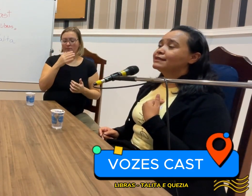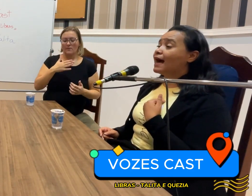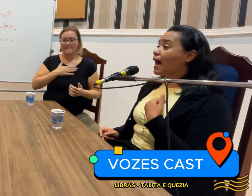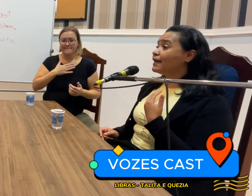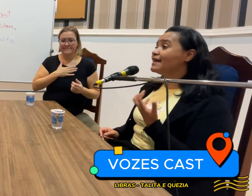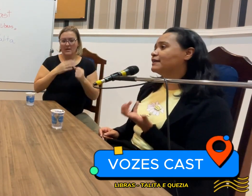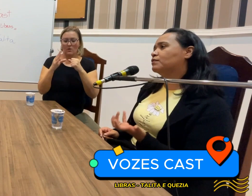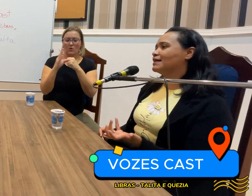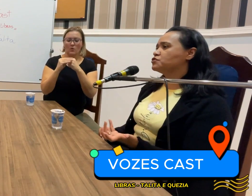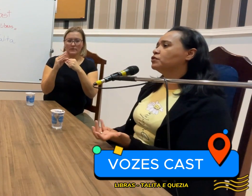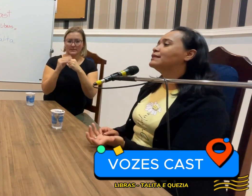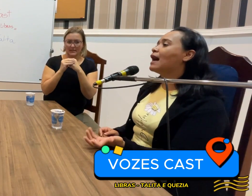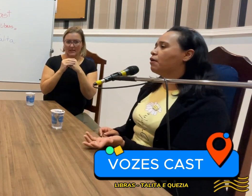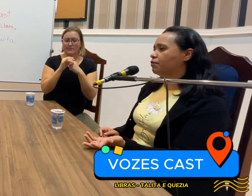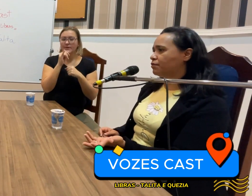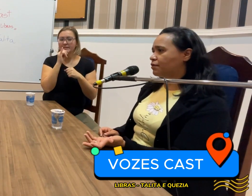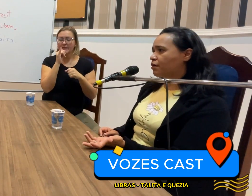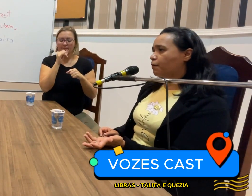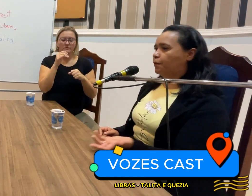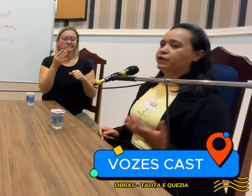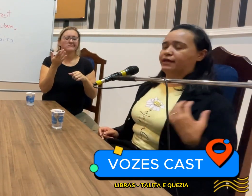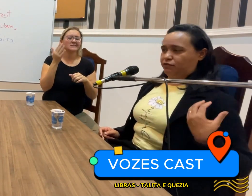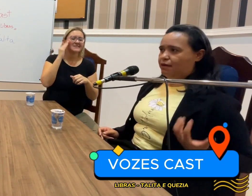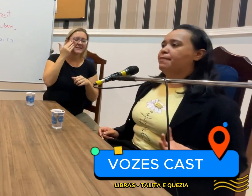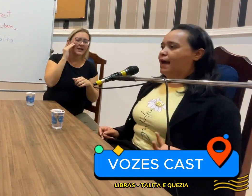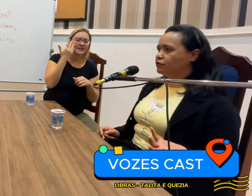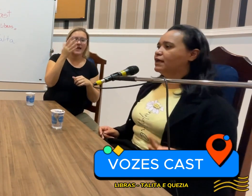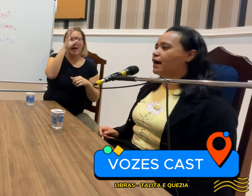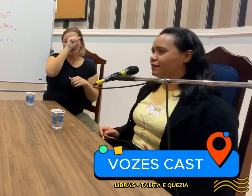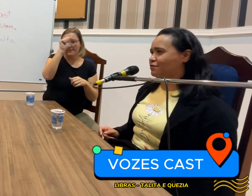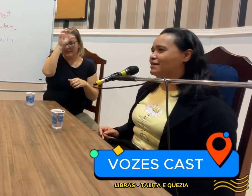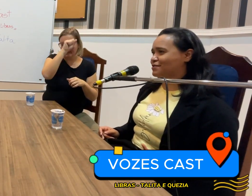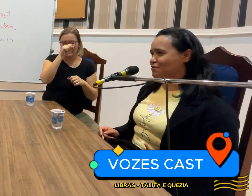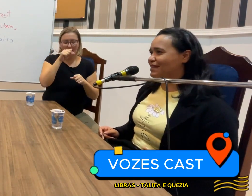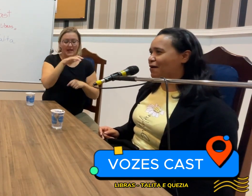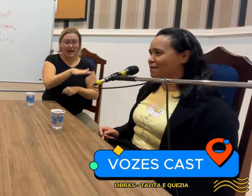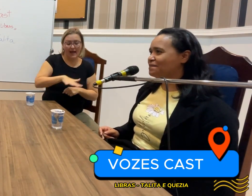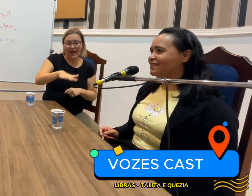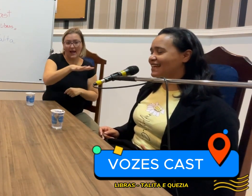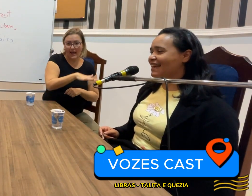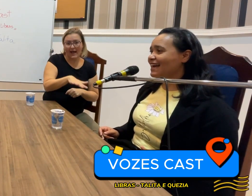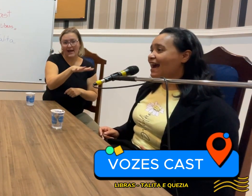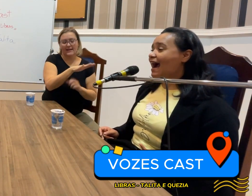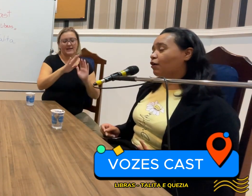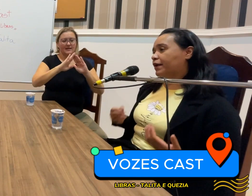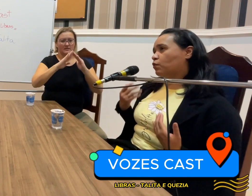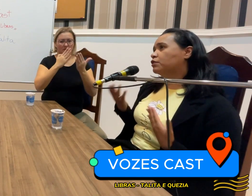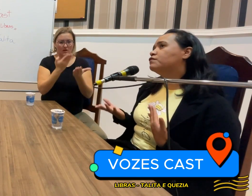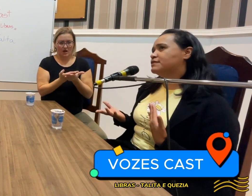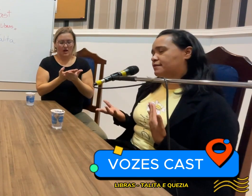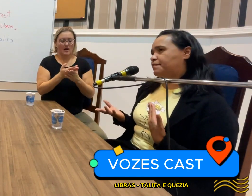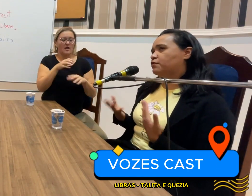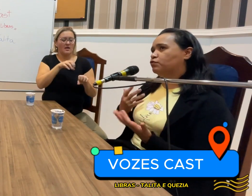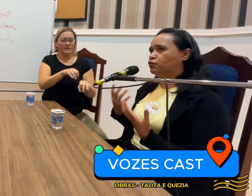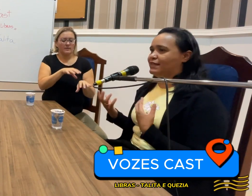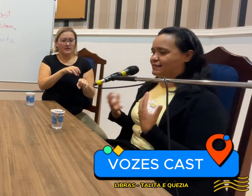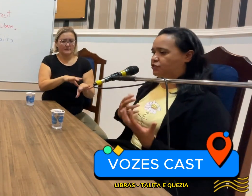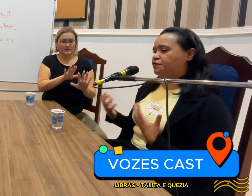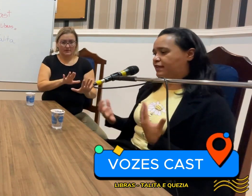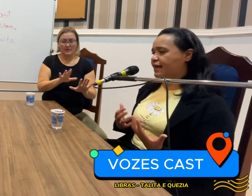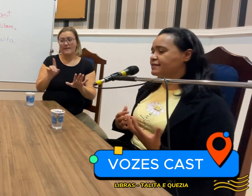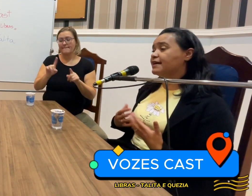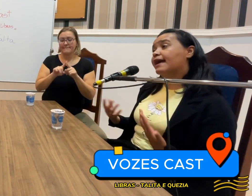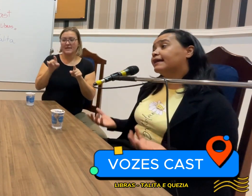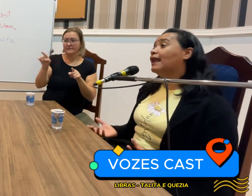conhecimento da área educacional, porque eu trabalho na área educacional, né? Agora, quando você perguntou